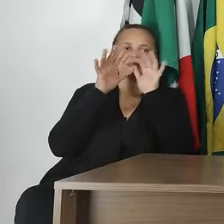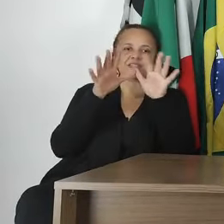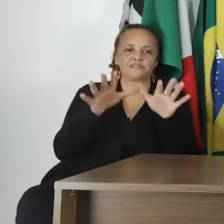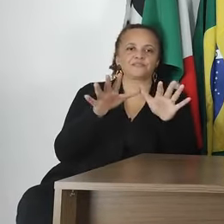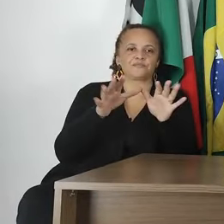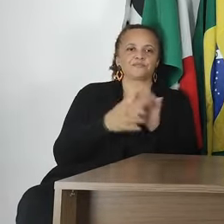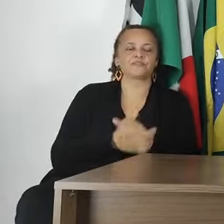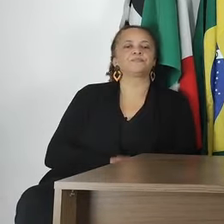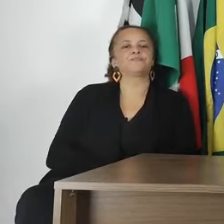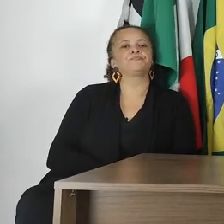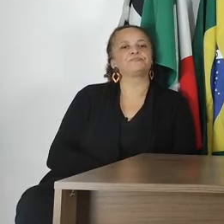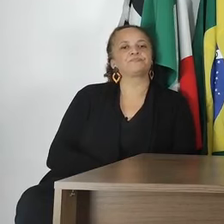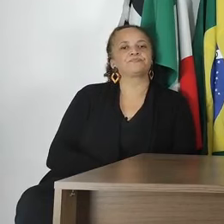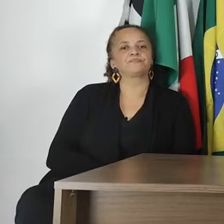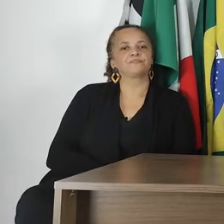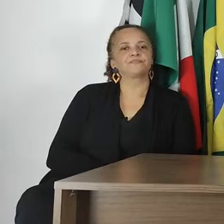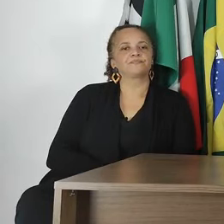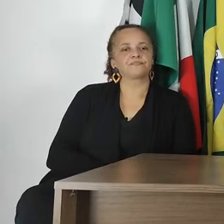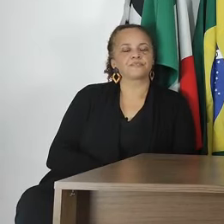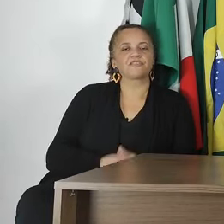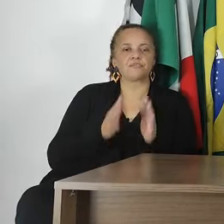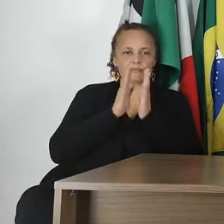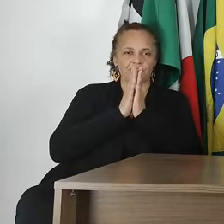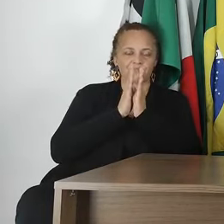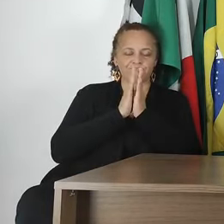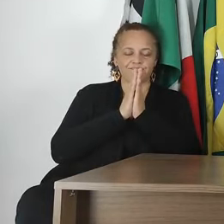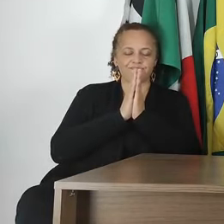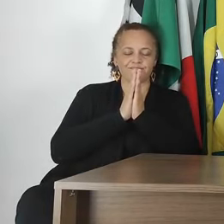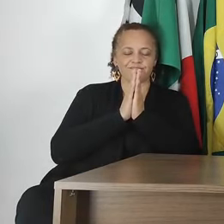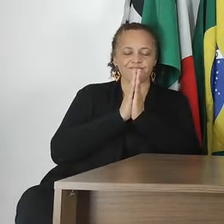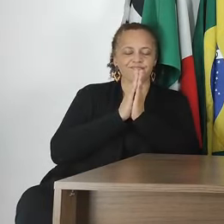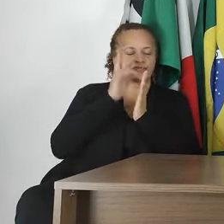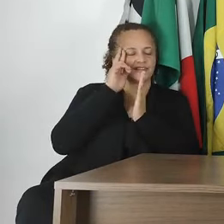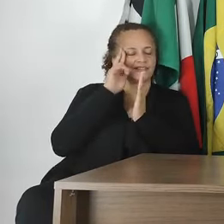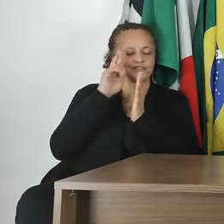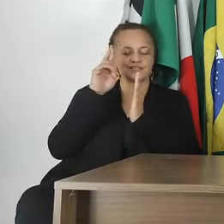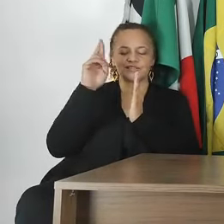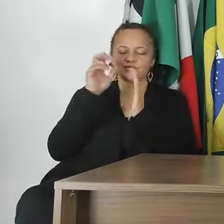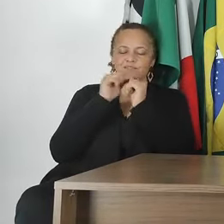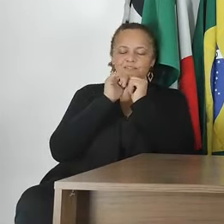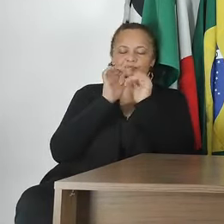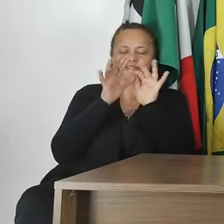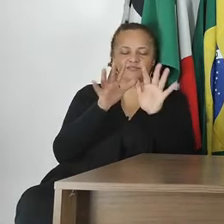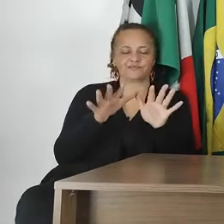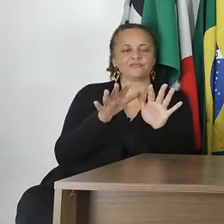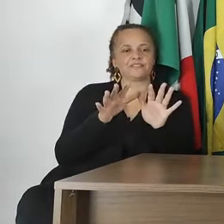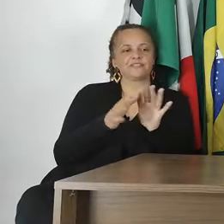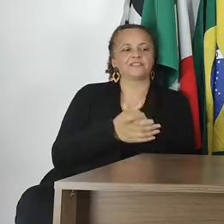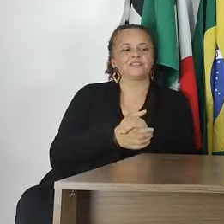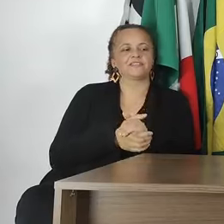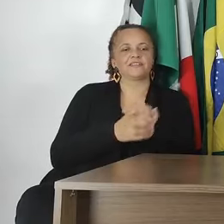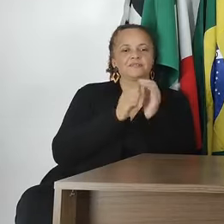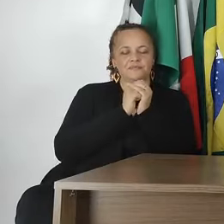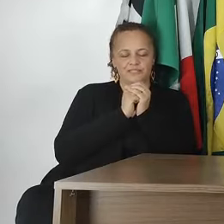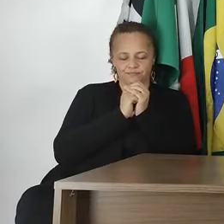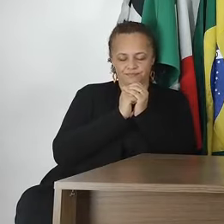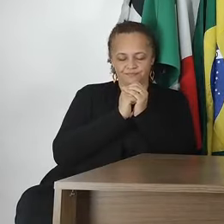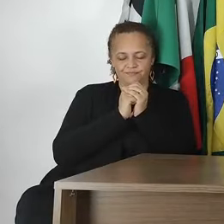todos e vamos fazer uma oração para que o Senhor possa estar nos abençoando. Amém,